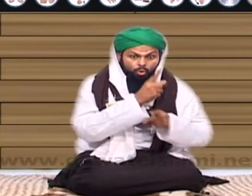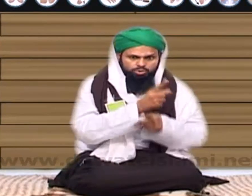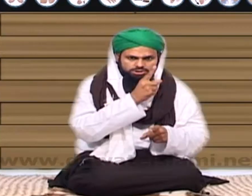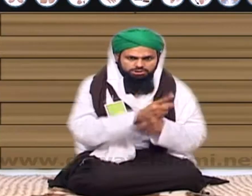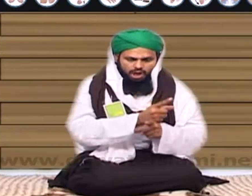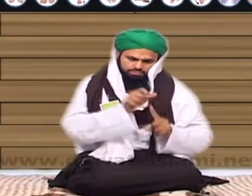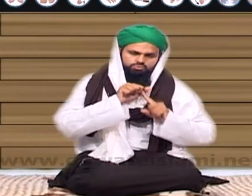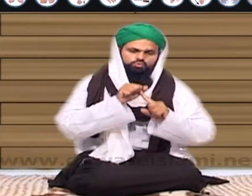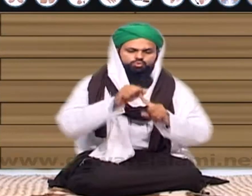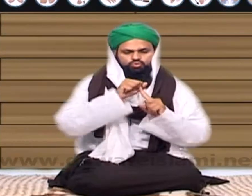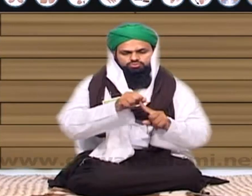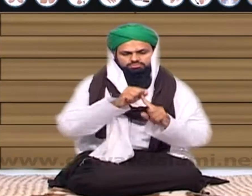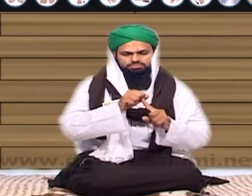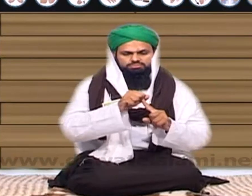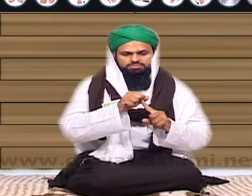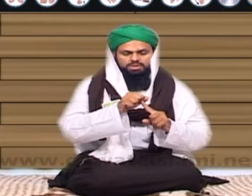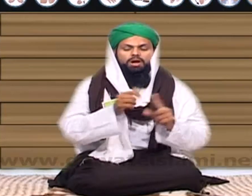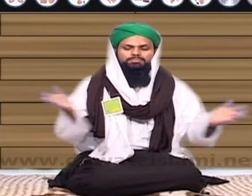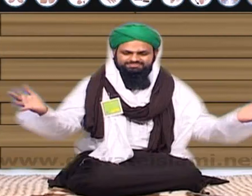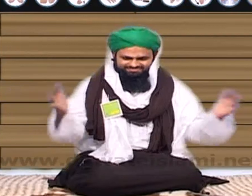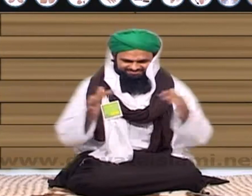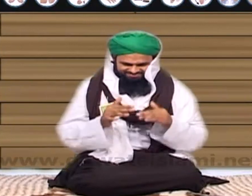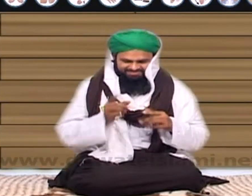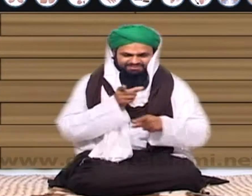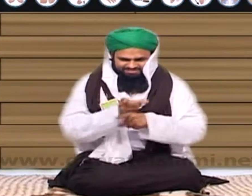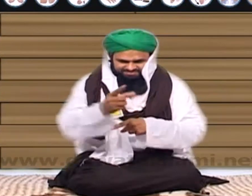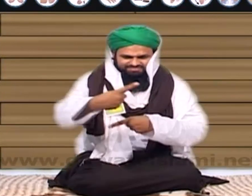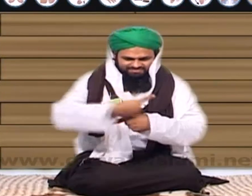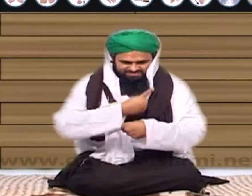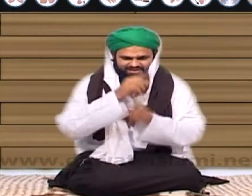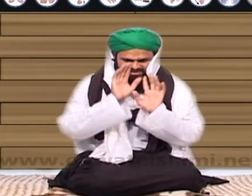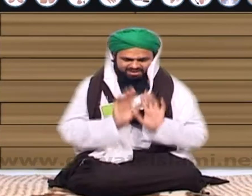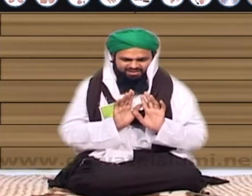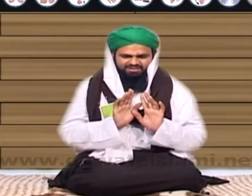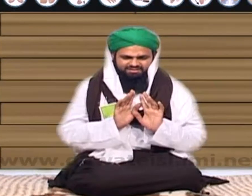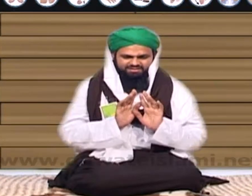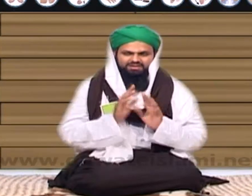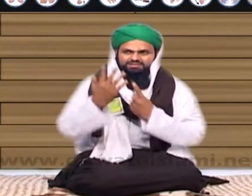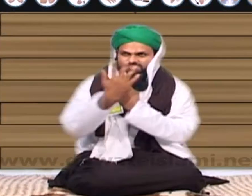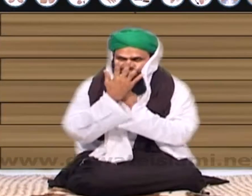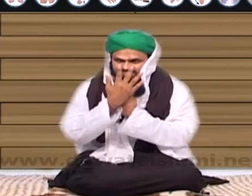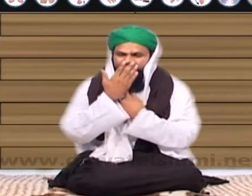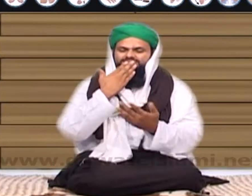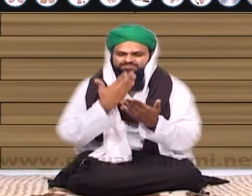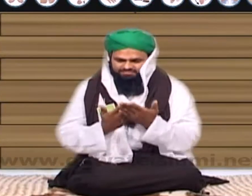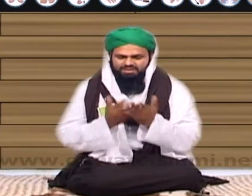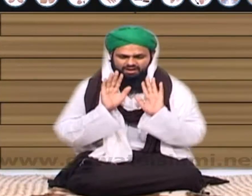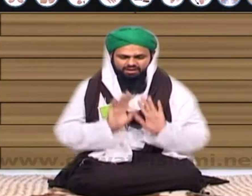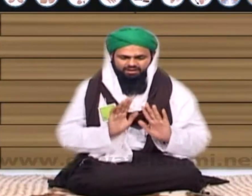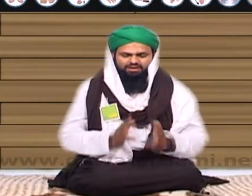جب تک اسے کوئی سمجھانے والا نہ ہو۔ تو یہاں ہم ایک دوسرے کو سمجھاتے ہیں، ہم سمجھتے ہیں، سمجھاتے ہیں، یہ ماحول ہے،